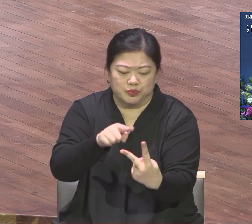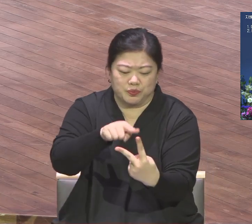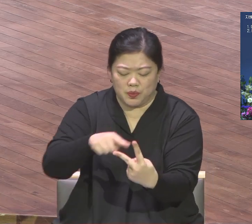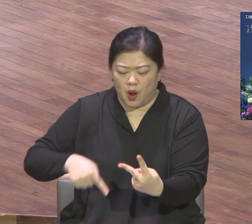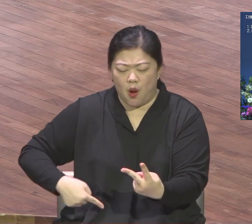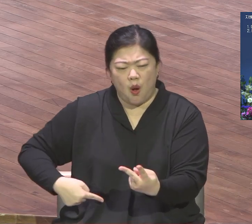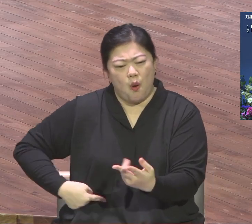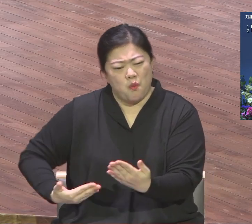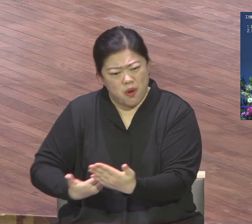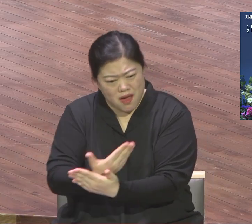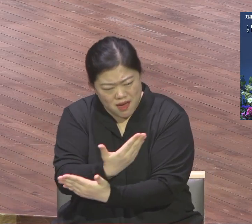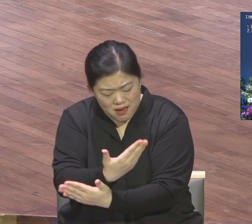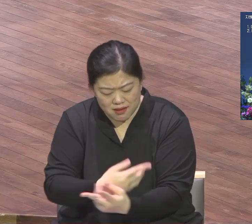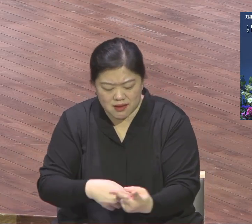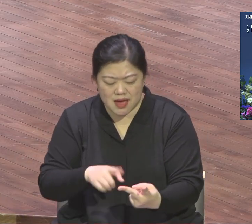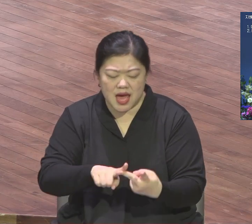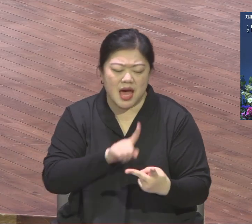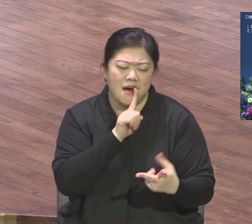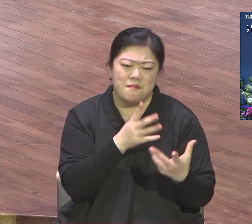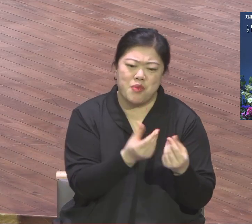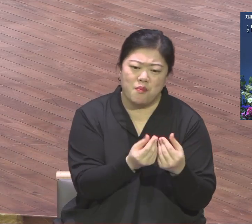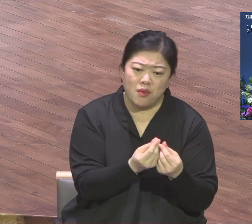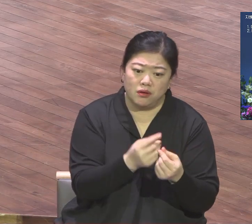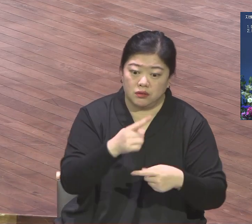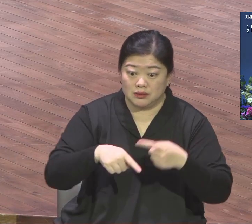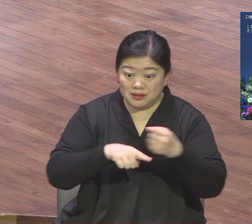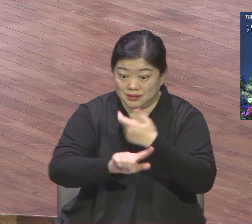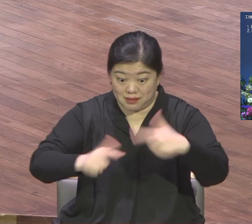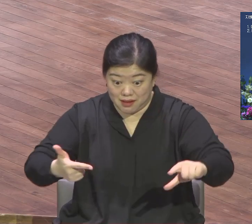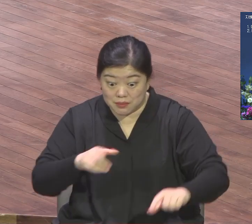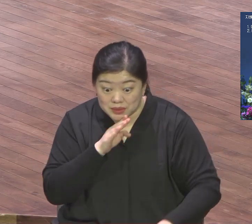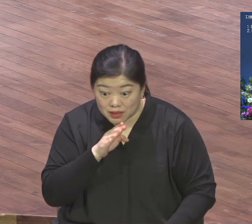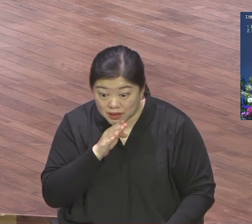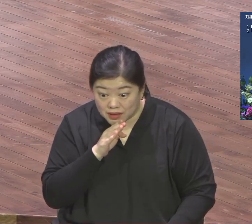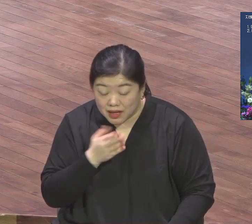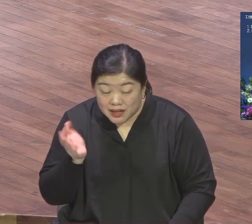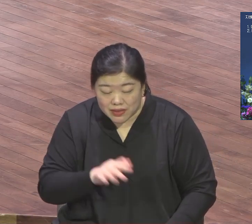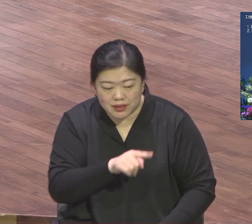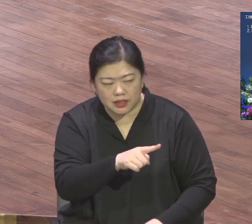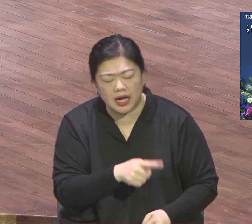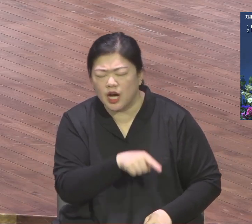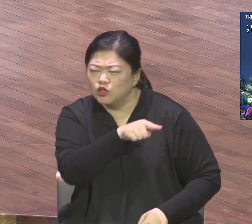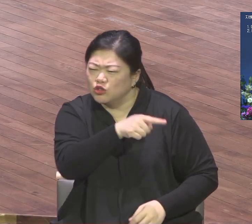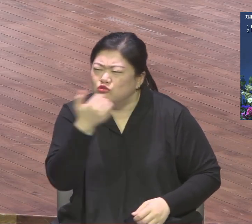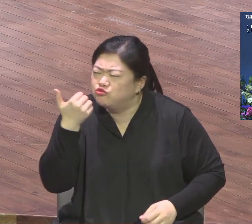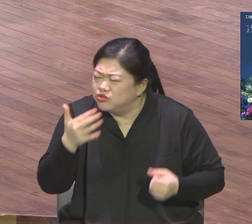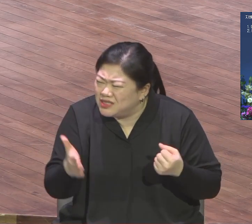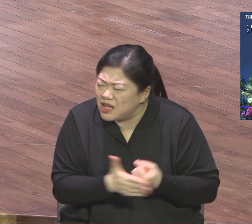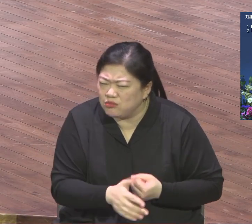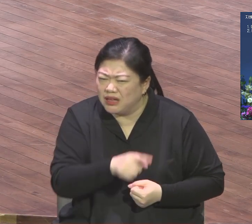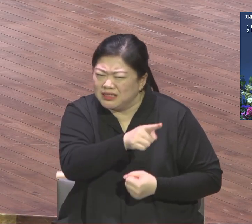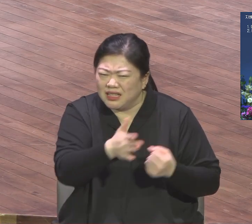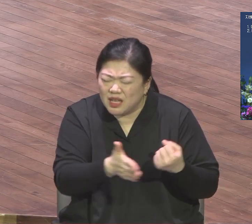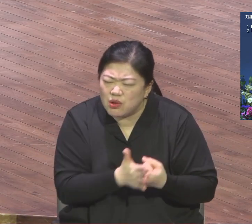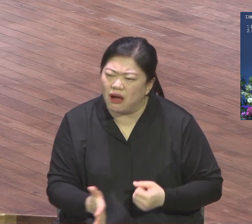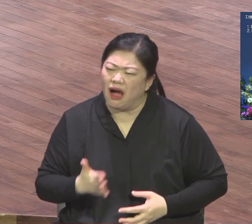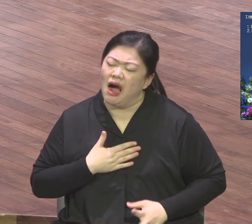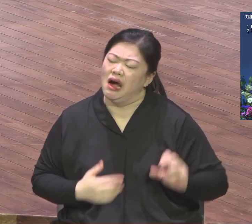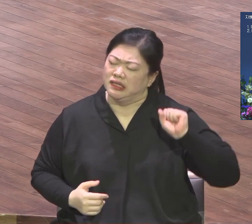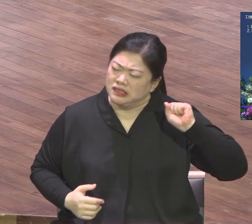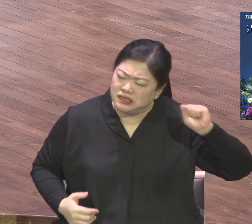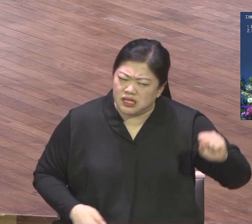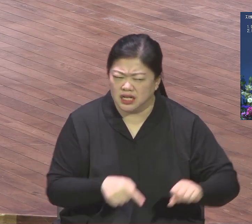내가 잘못했어. 내가 잘못 이래 나와야 이게 회개지. 내가 안 하려고 했는데 할 수 없이 저